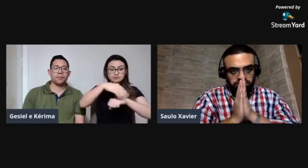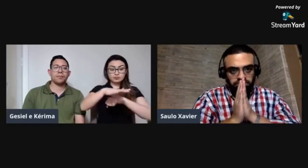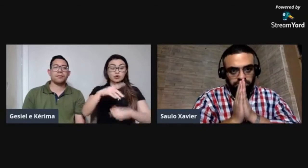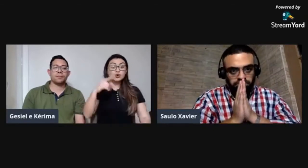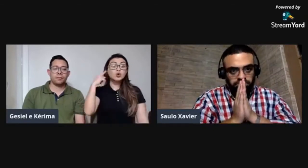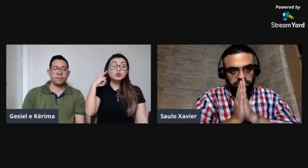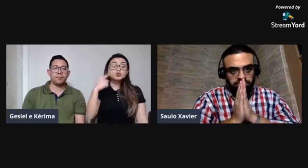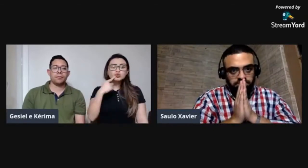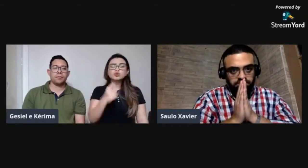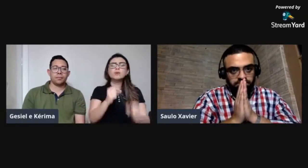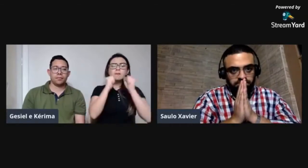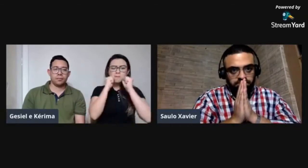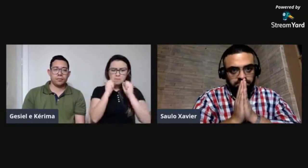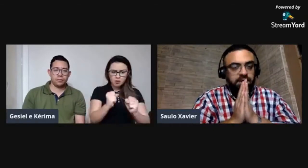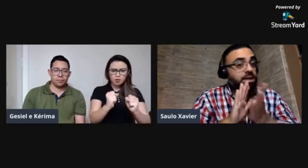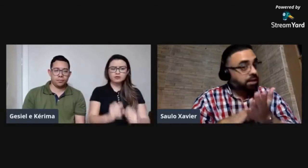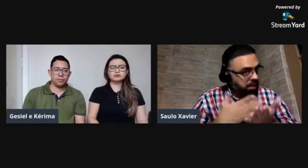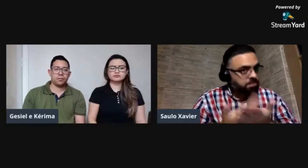pode.